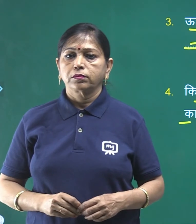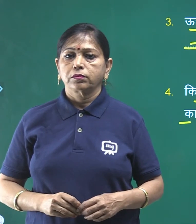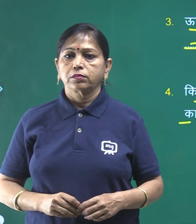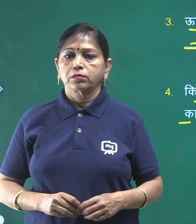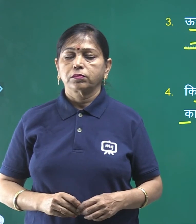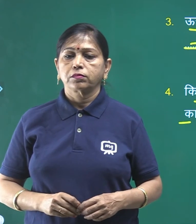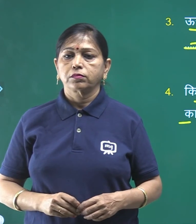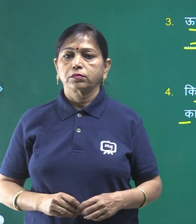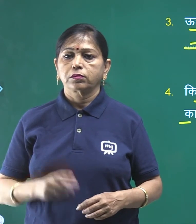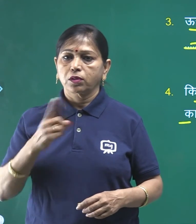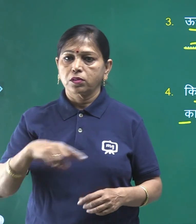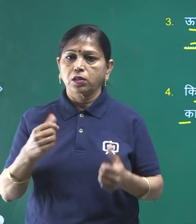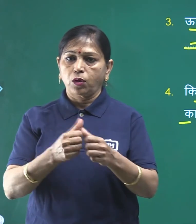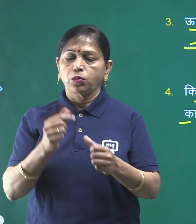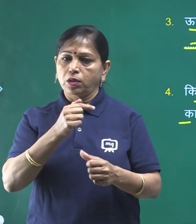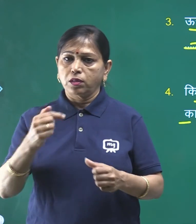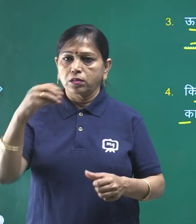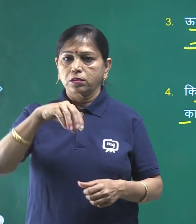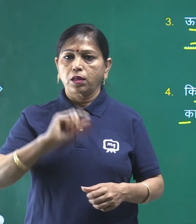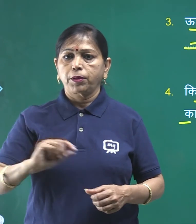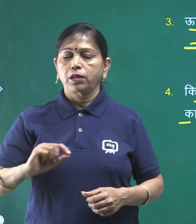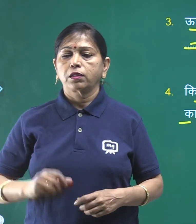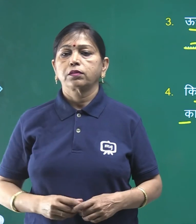सही ऑप्शन रिक्त स्थान में लिखिए।